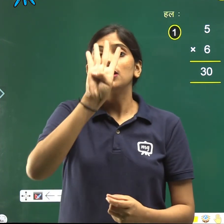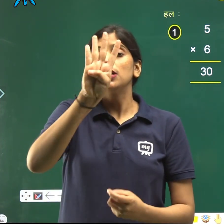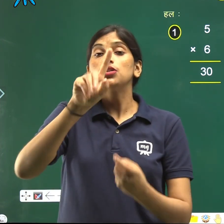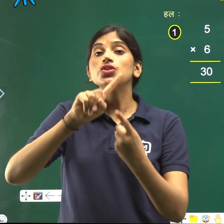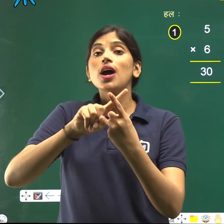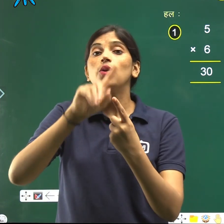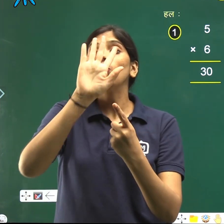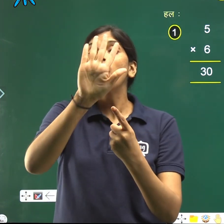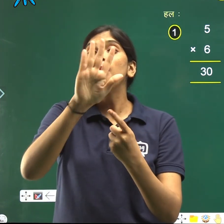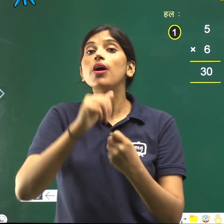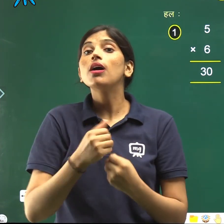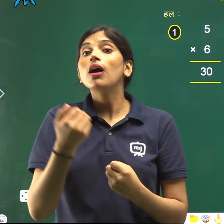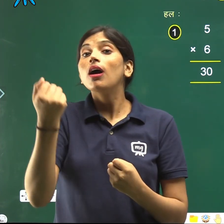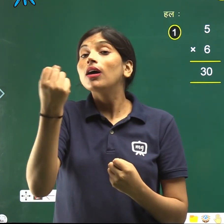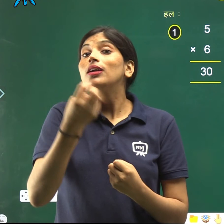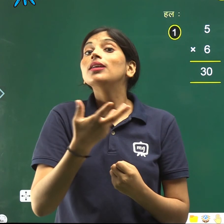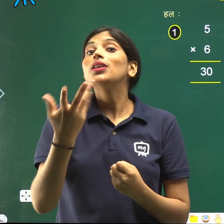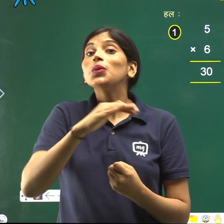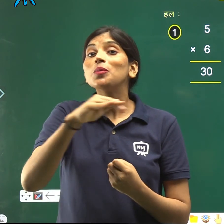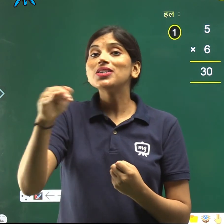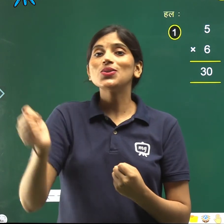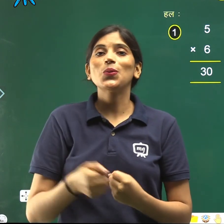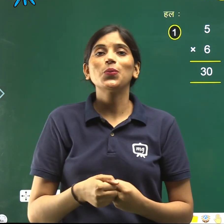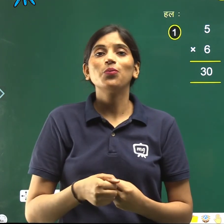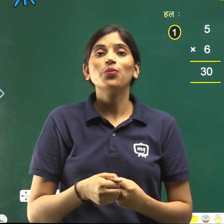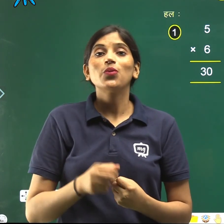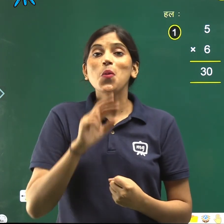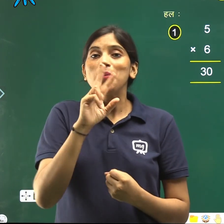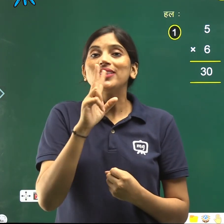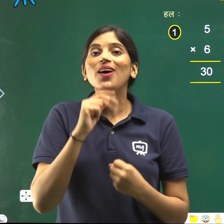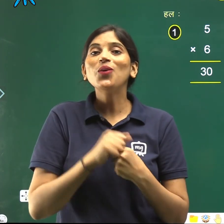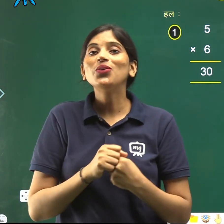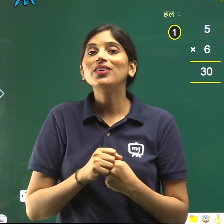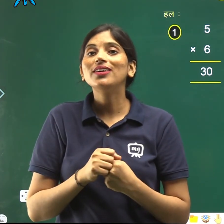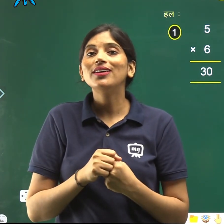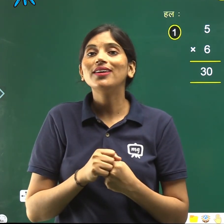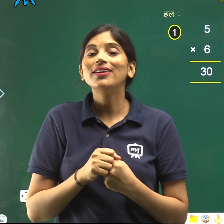गुणा 5 कितने होते हैं बच्चों? बताओ।